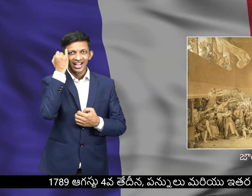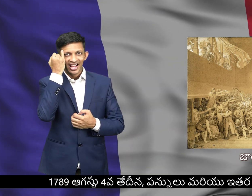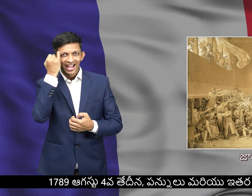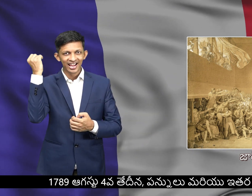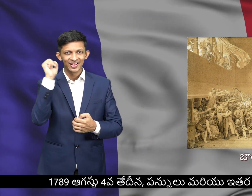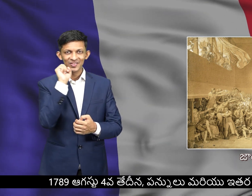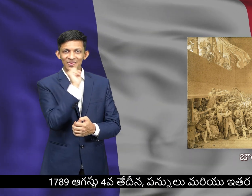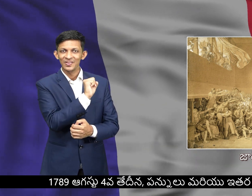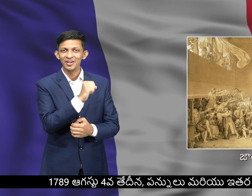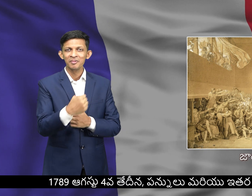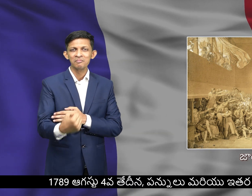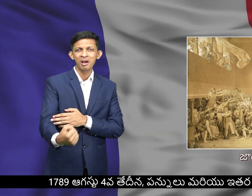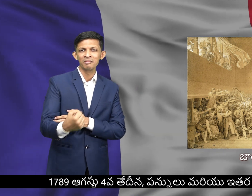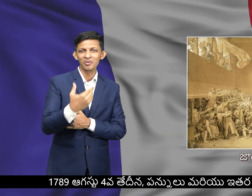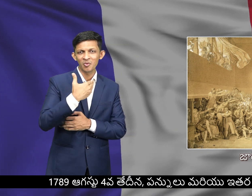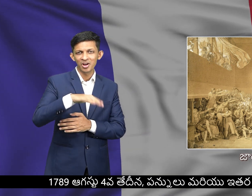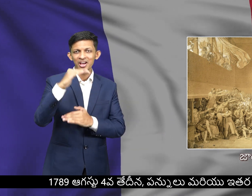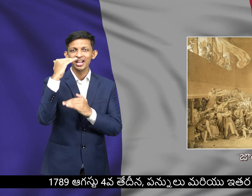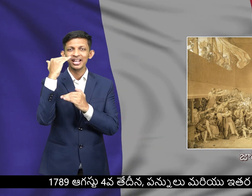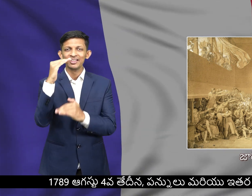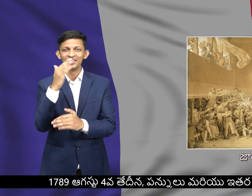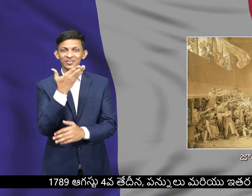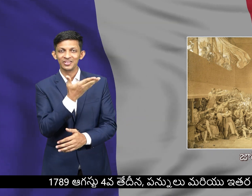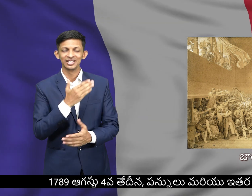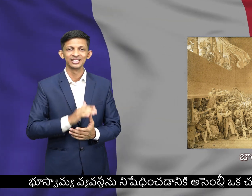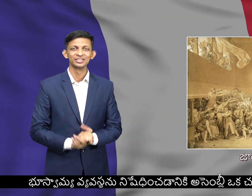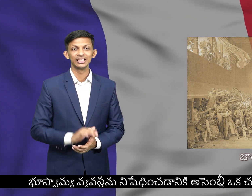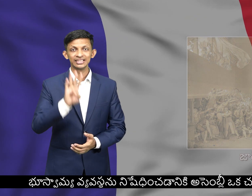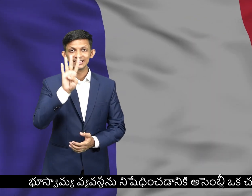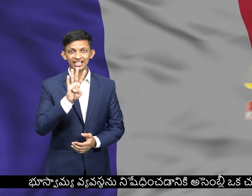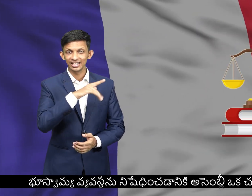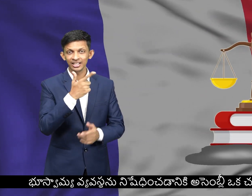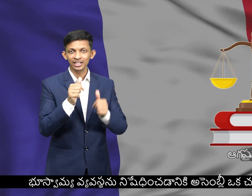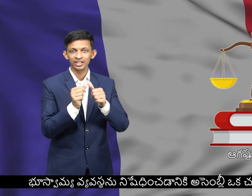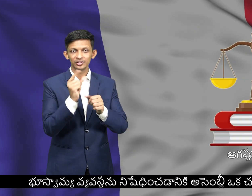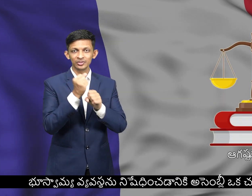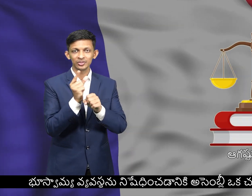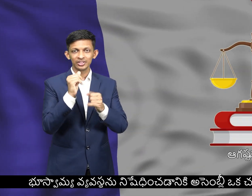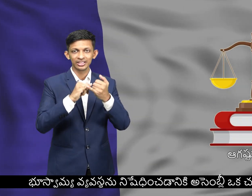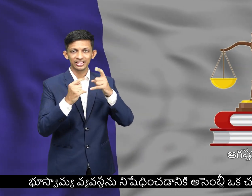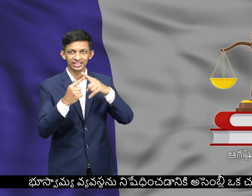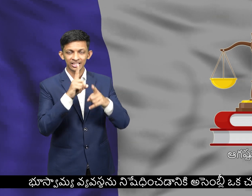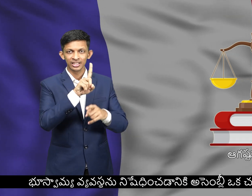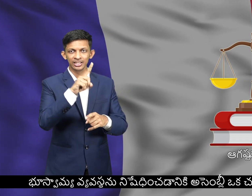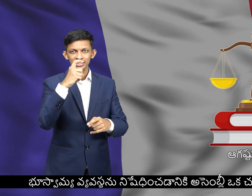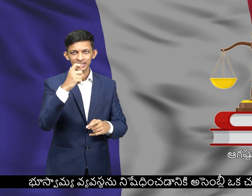ఆగస్టు 4వ తేదీన పన్నులు మరియు ఇతర బాధ్యతల యొక్క భూస్వామ్య వ్యవస్థను నిషేధించటానికి అసెంబ్లీ ఒక